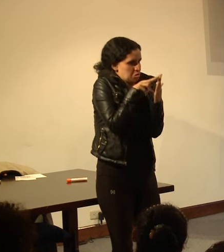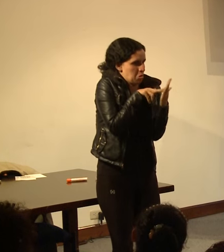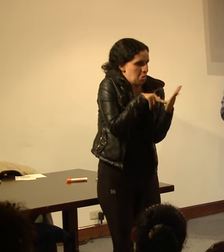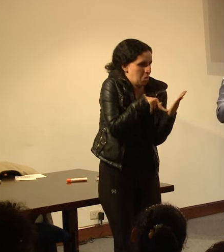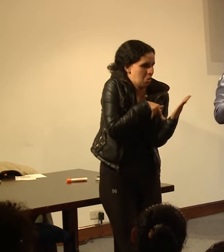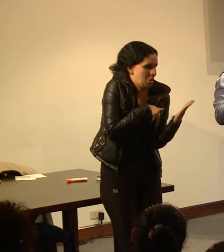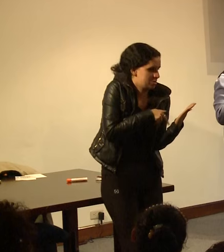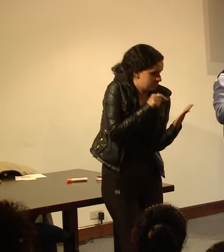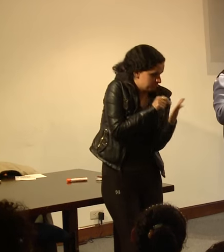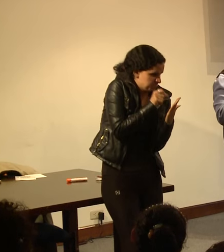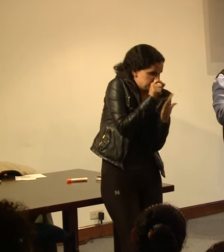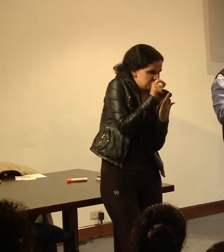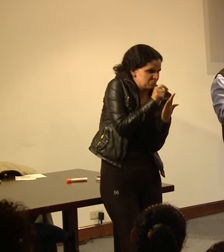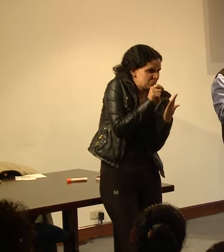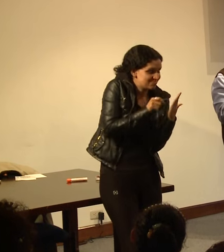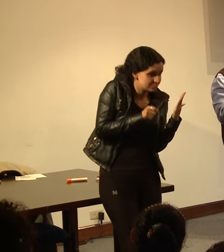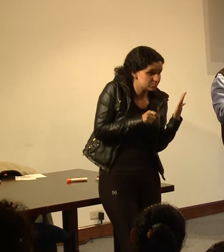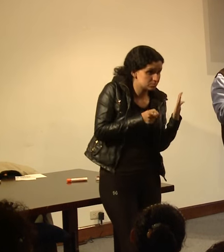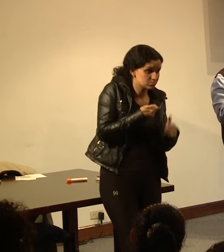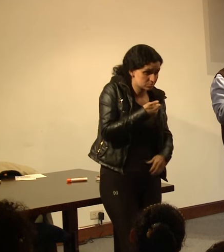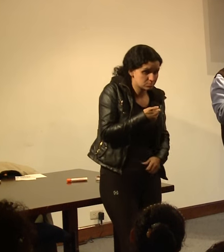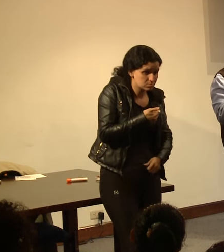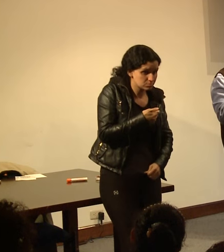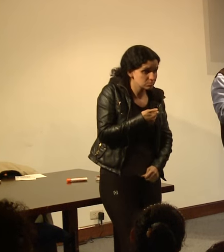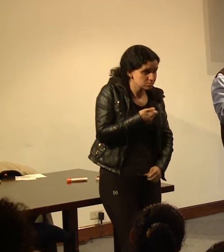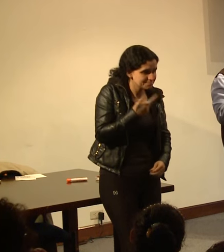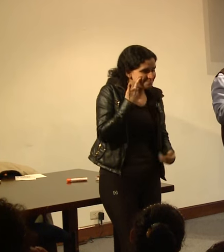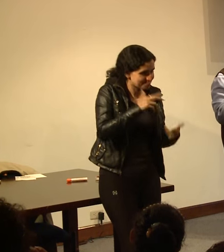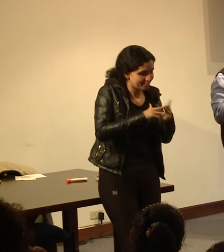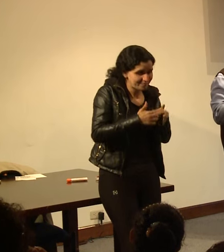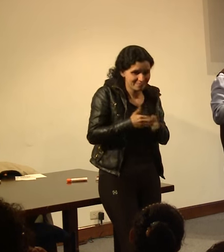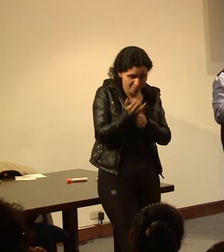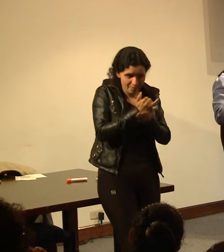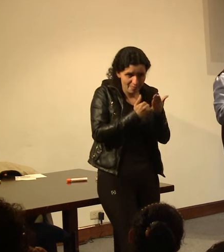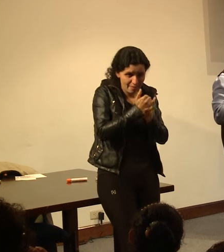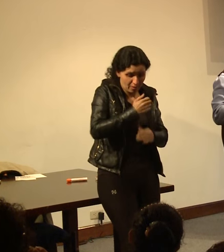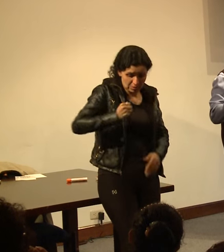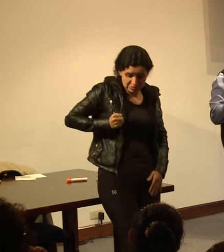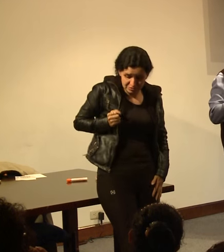muy, muy puntual, donde uno empieza a ver eso. Fíjense que es un poco parecido a lo del dibujo, ¿no? Cuando uno